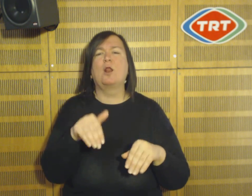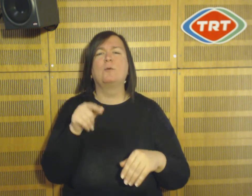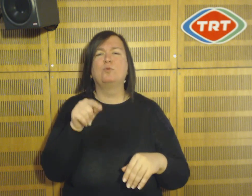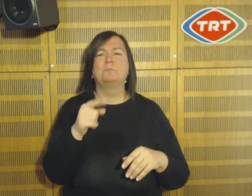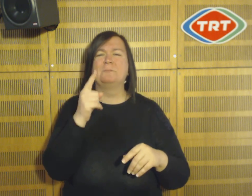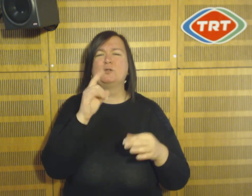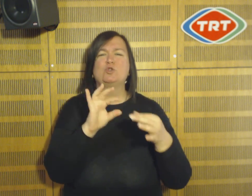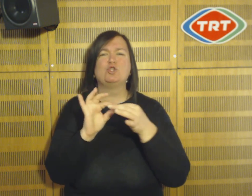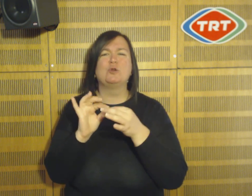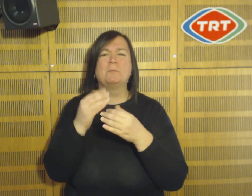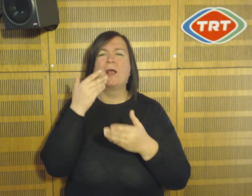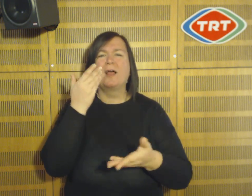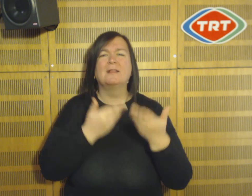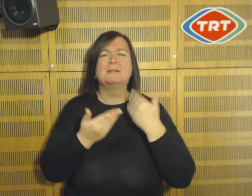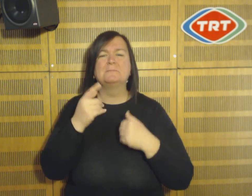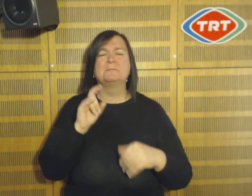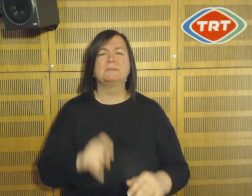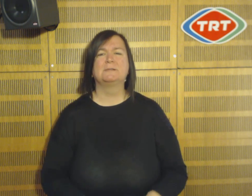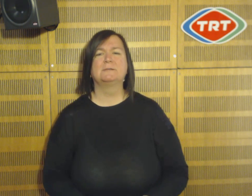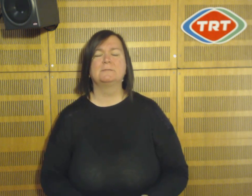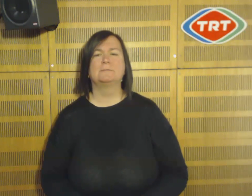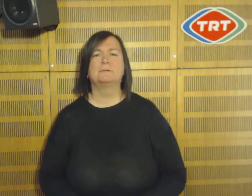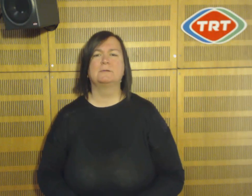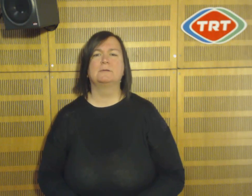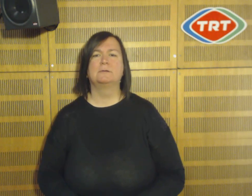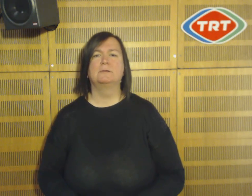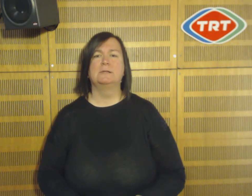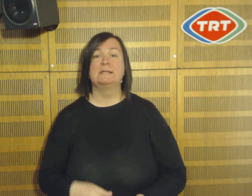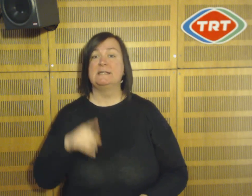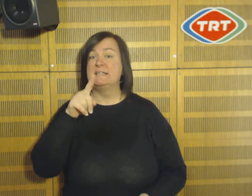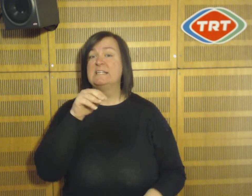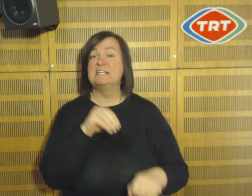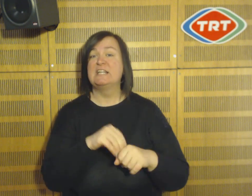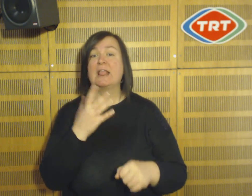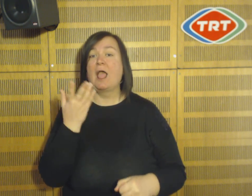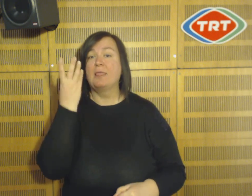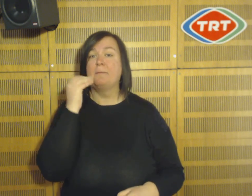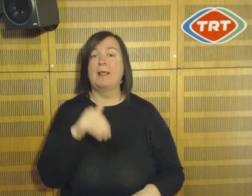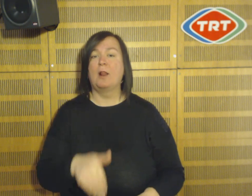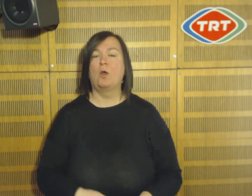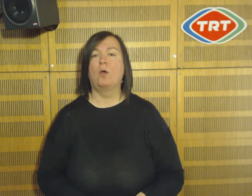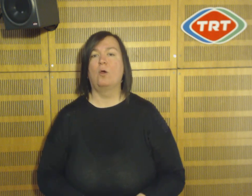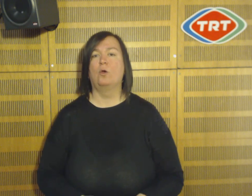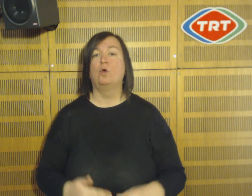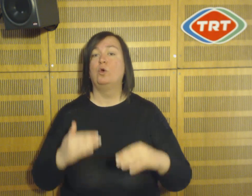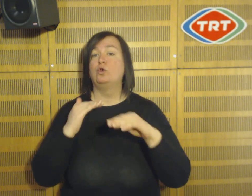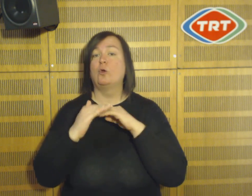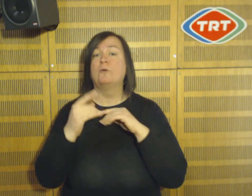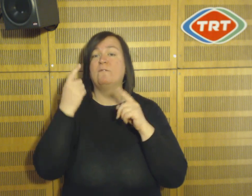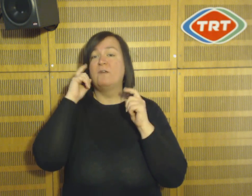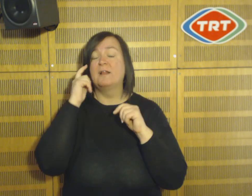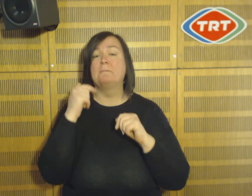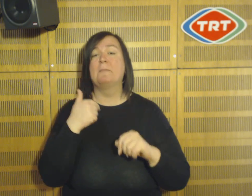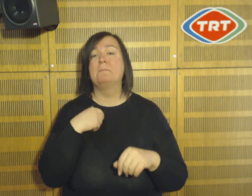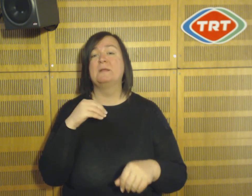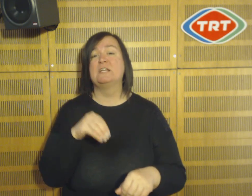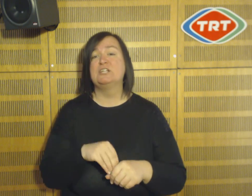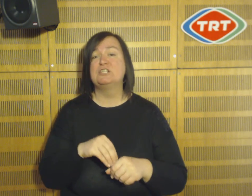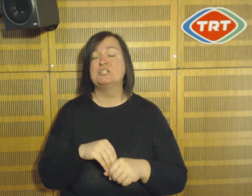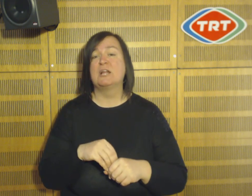cümleyle dinleyenler imize aktaralım tekrar sizin için ne anlama geliyor toplumsal farkındalık benim için Eee en